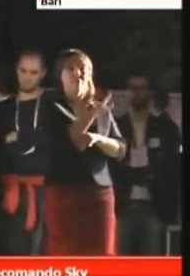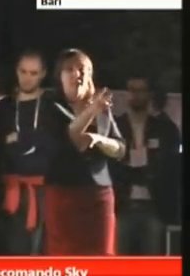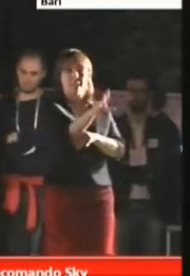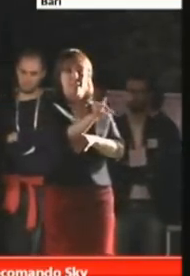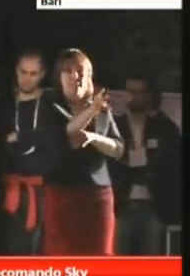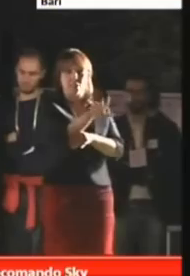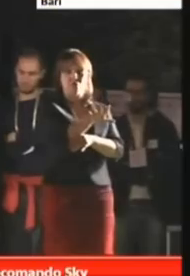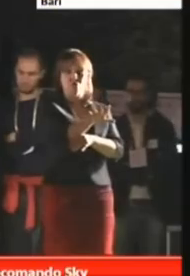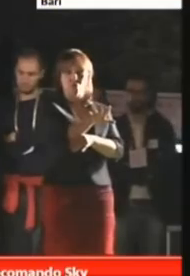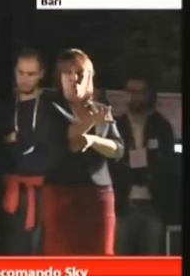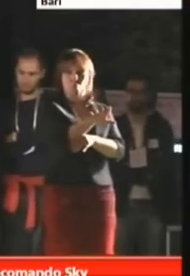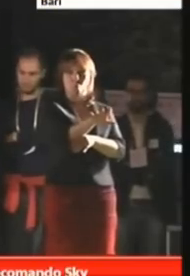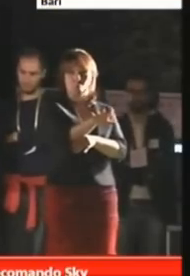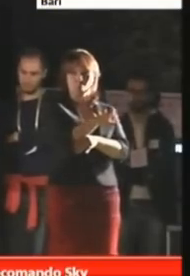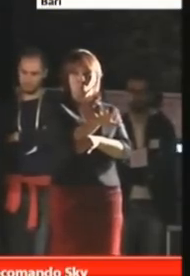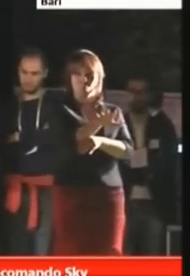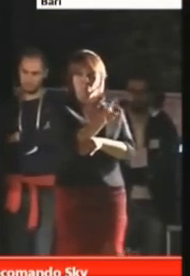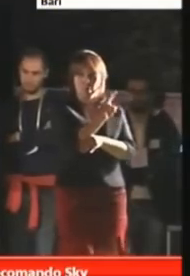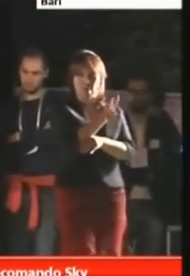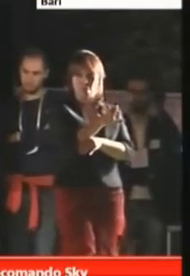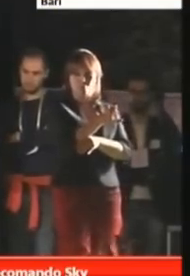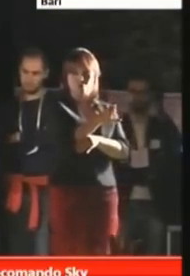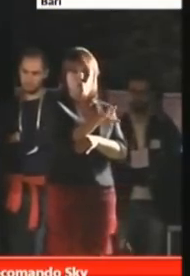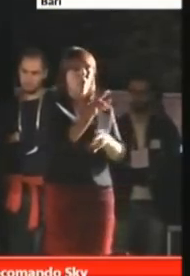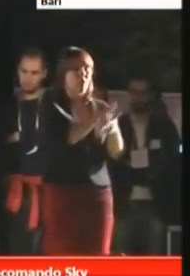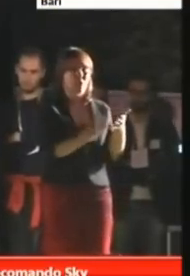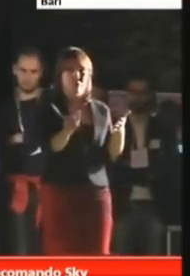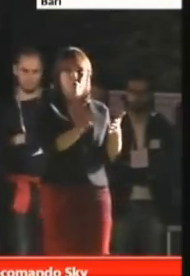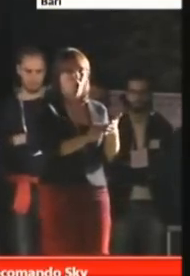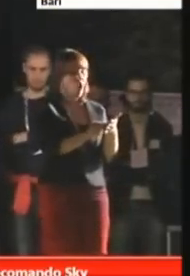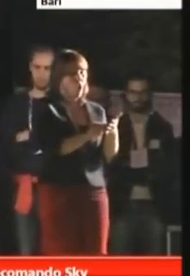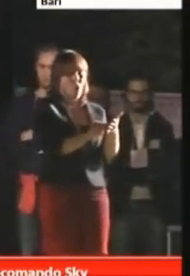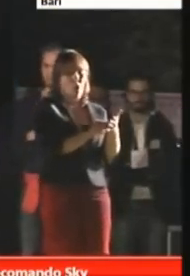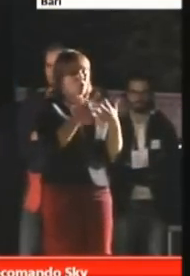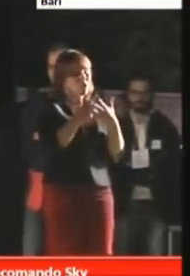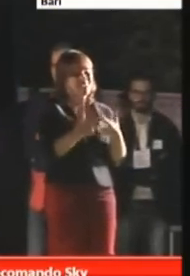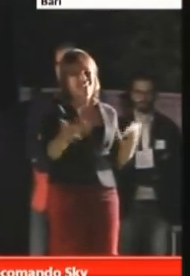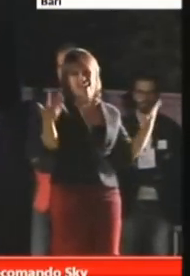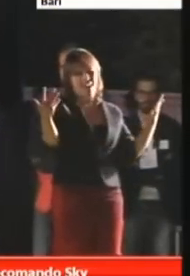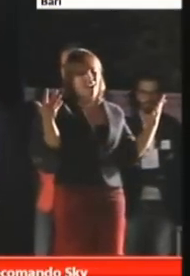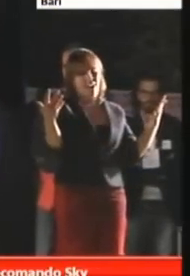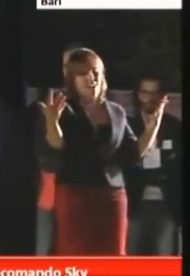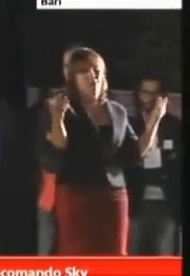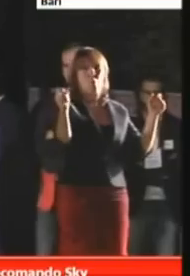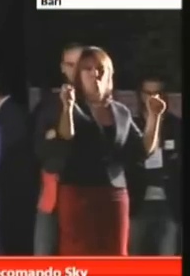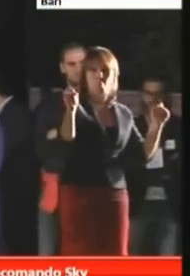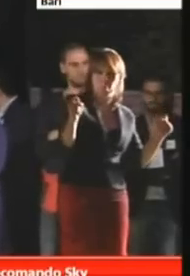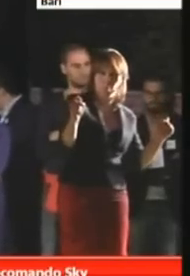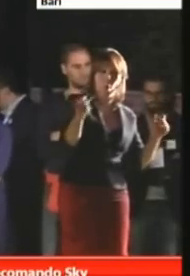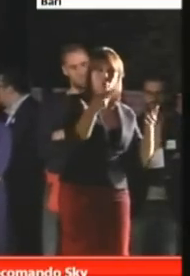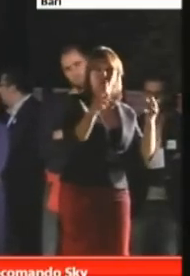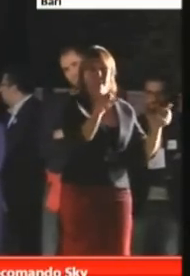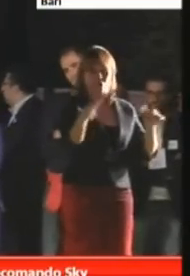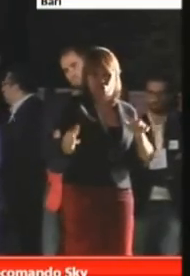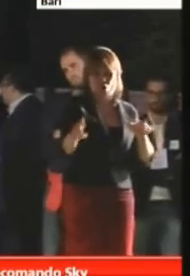è la più grande... È la più grande votazione, è il più grande voto politico della nostra vita. Potete andarci o non andarci. Se